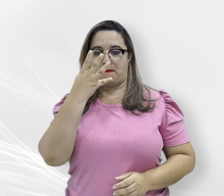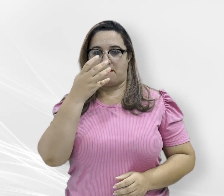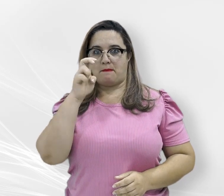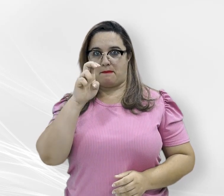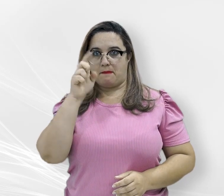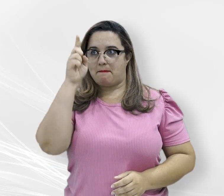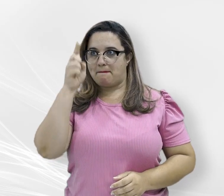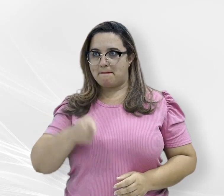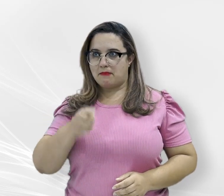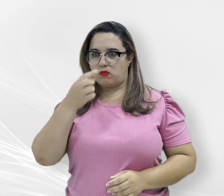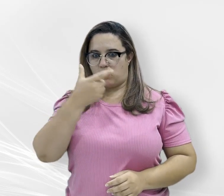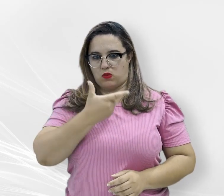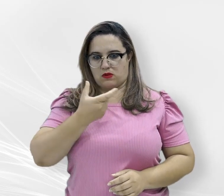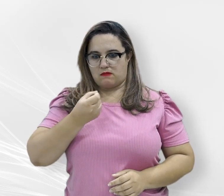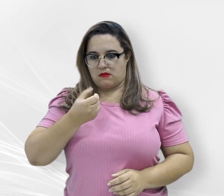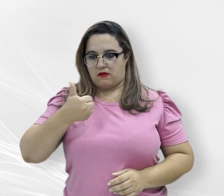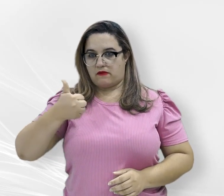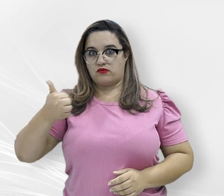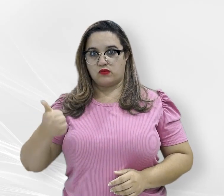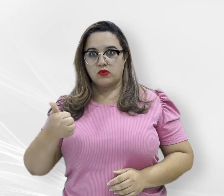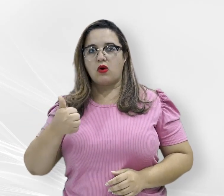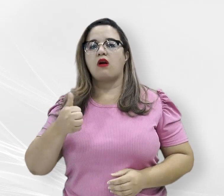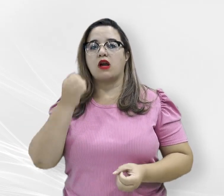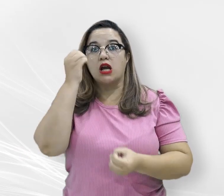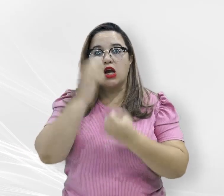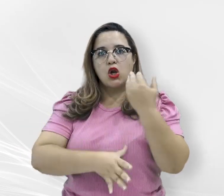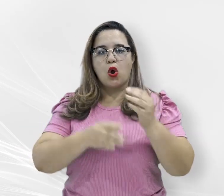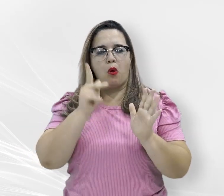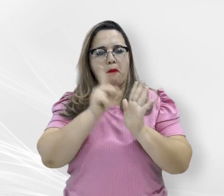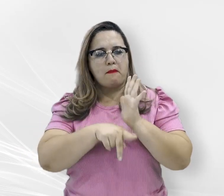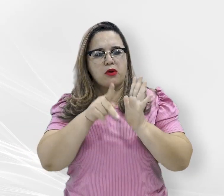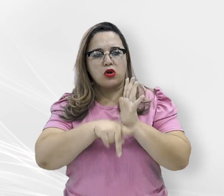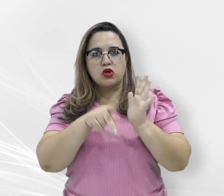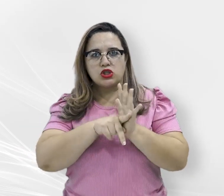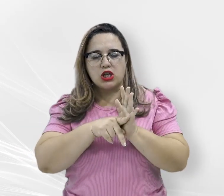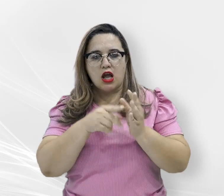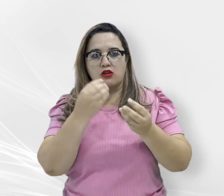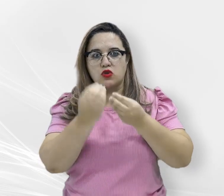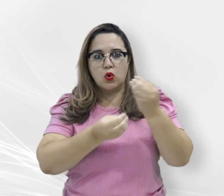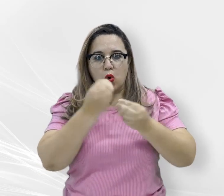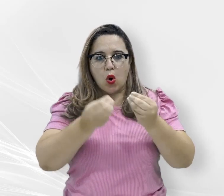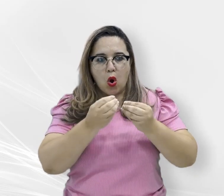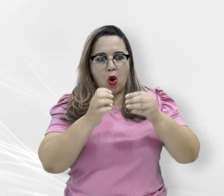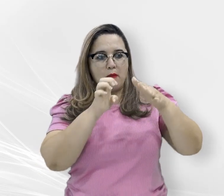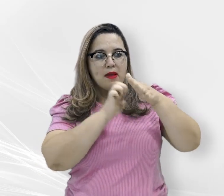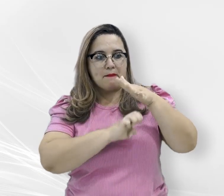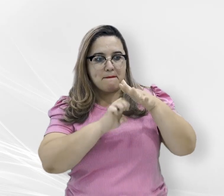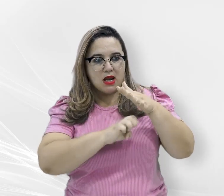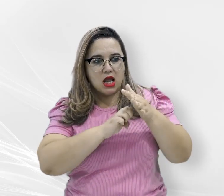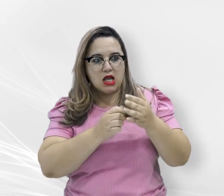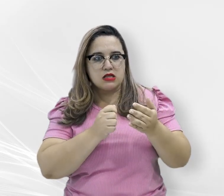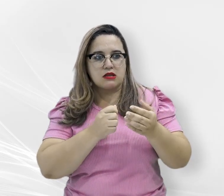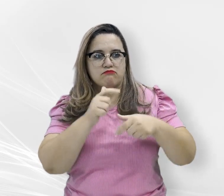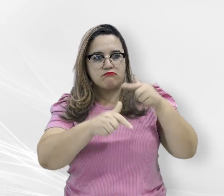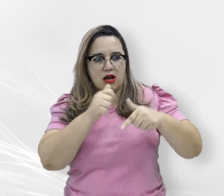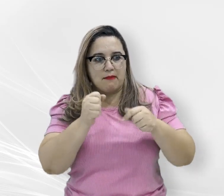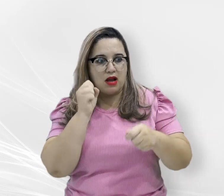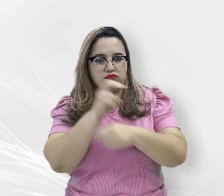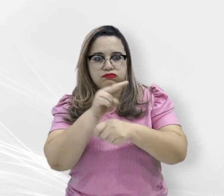1045/2021 institui o novo Programa Emergencial de Manutenção do Emprego e da Renda para o enfrentamento das consequências da emergência de